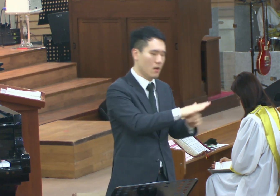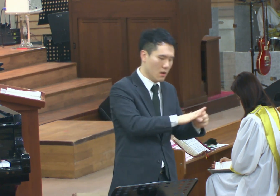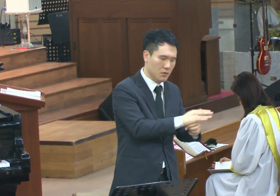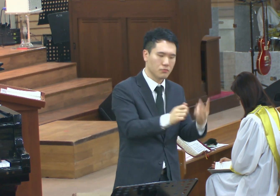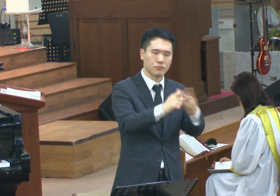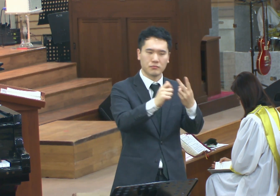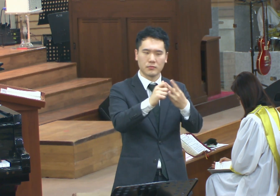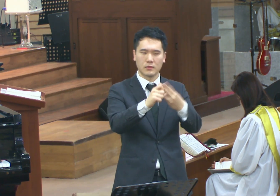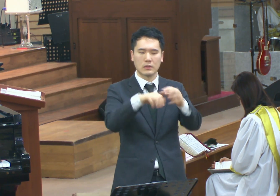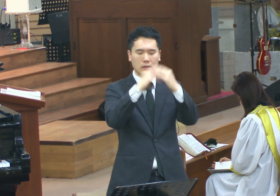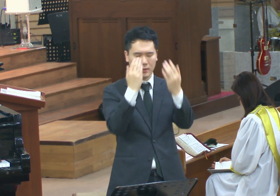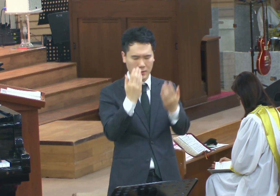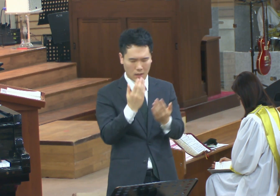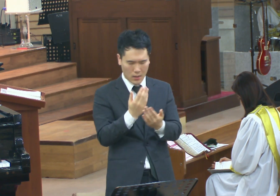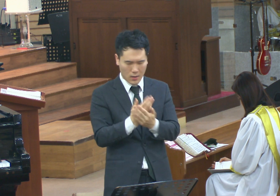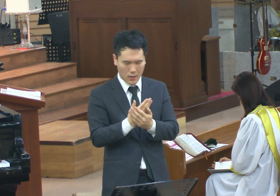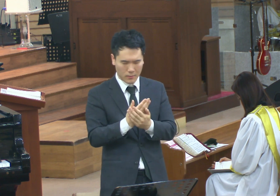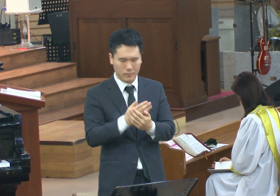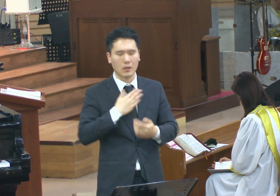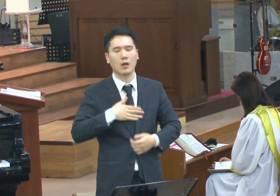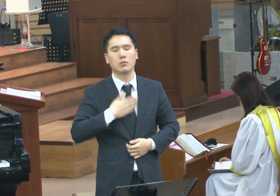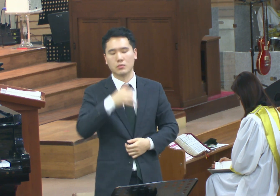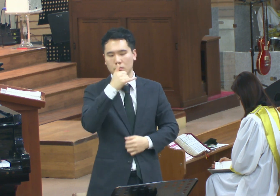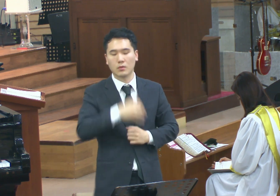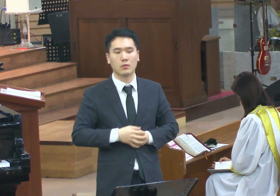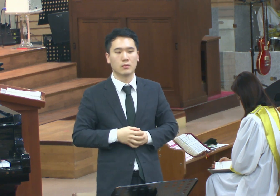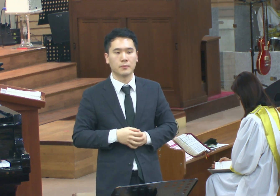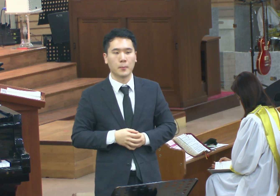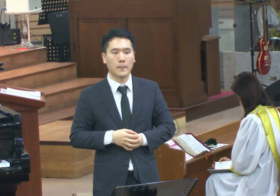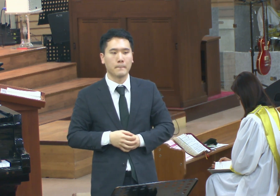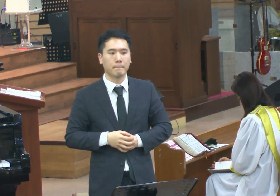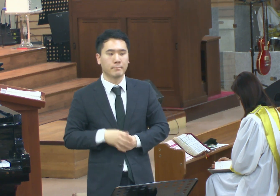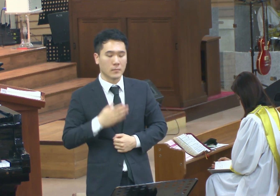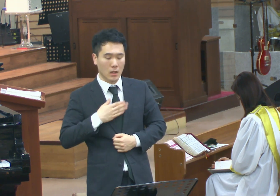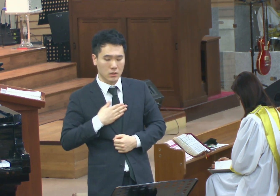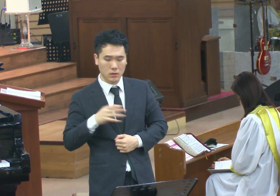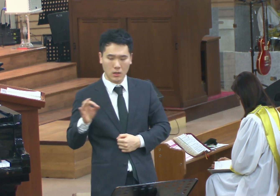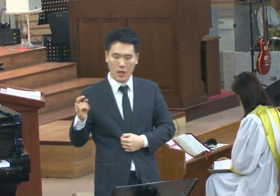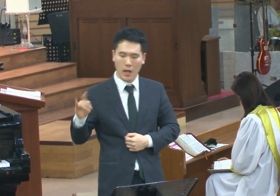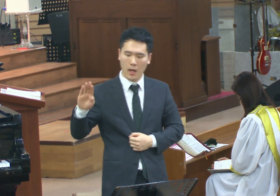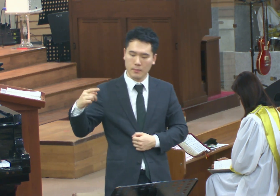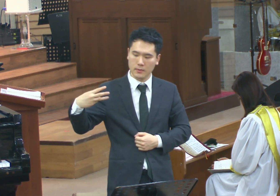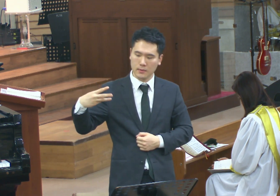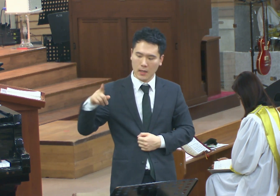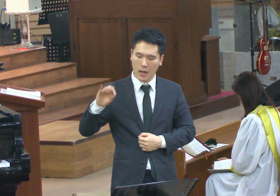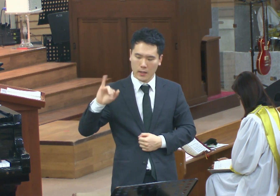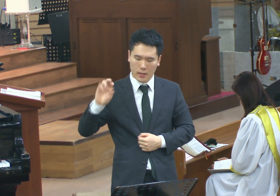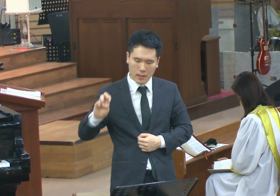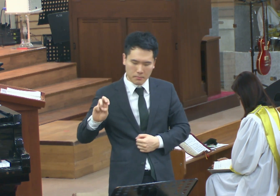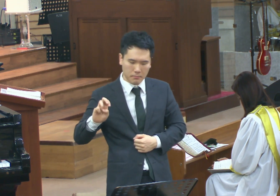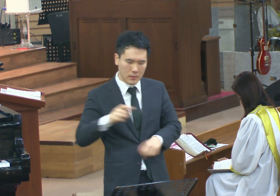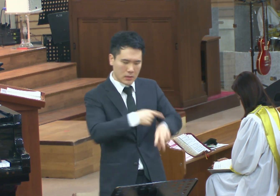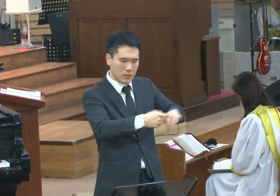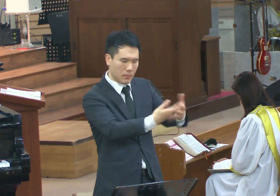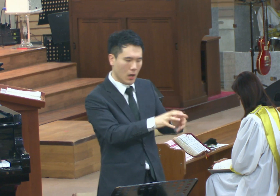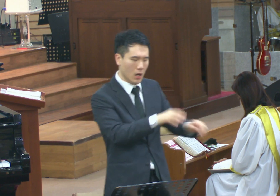실천하고 자신이 에브라임 지파였지만 서쪽 편 들지 않고 전부를 사랑해요.